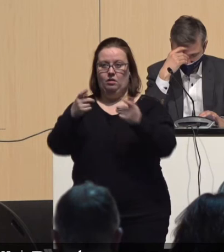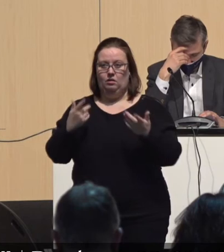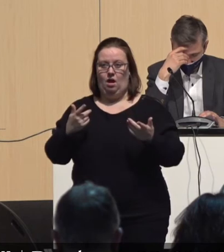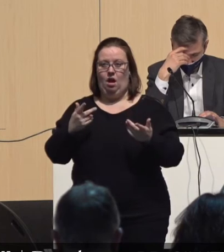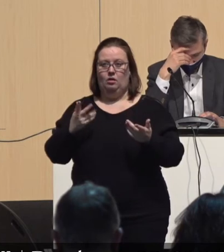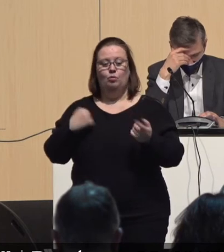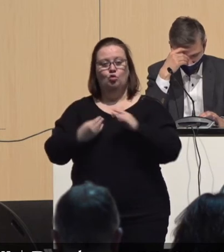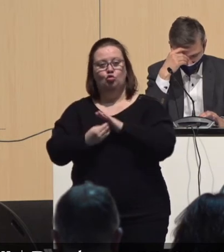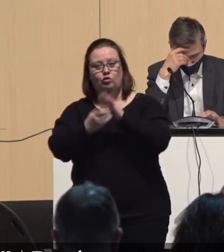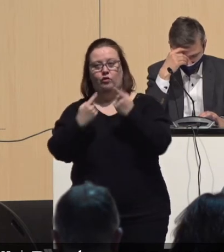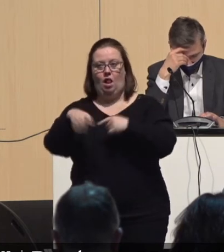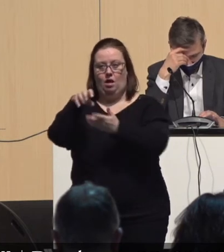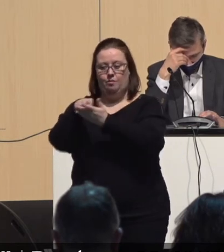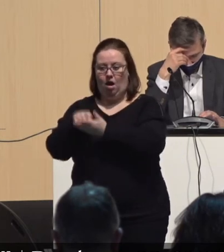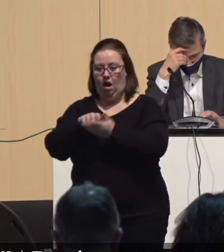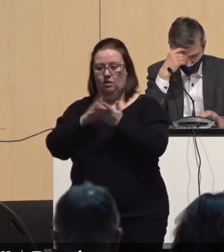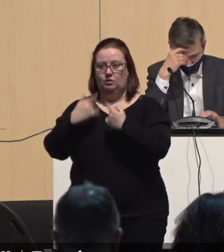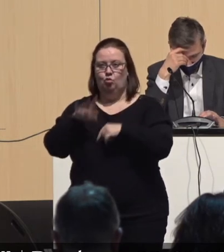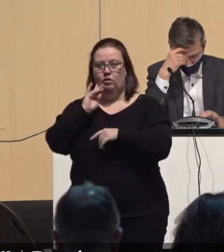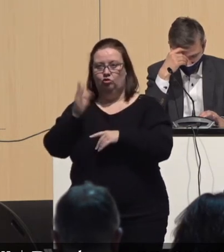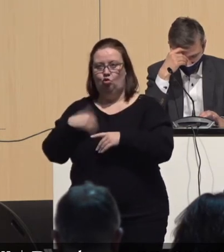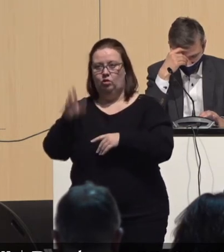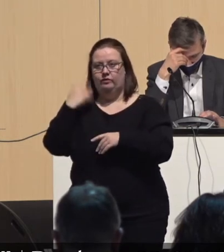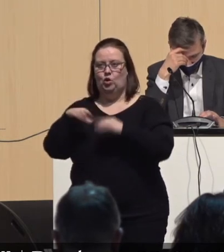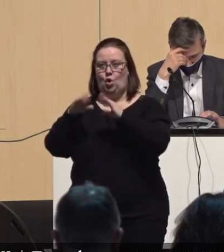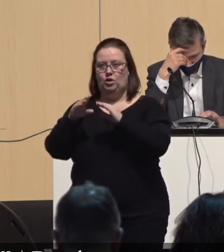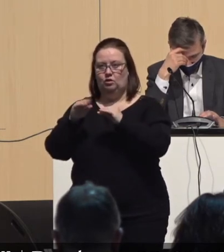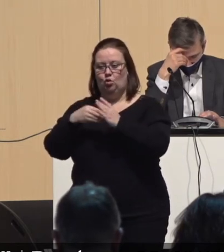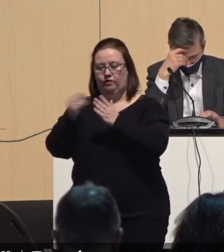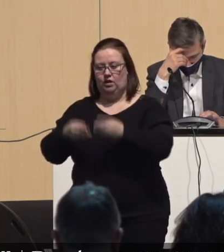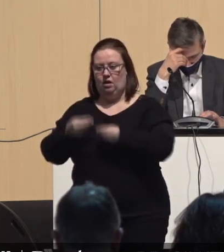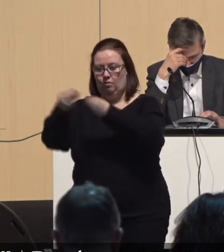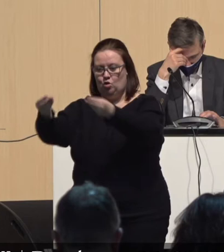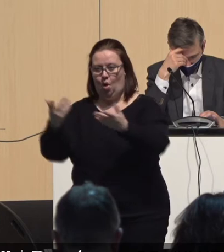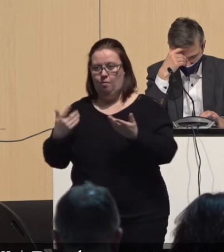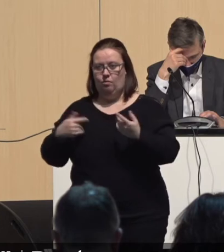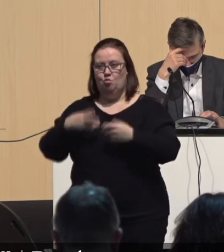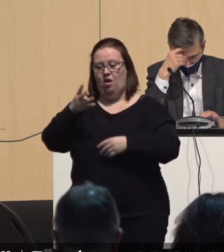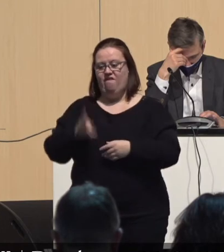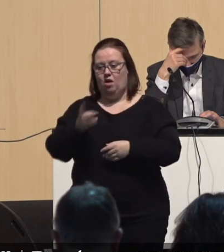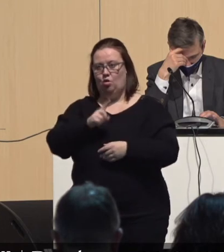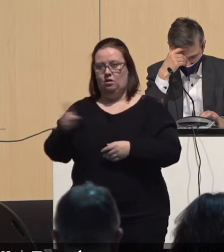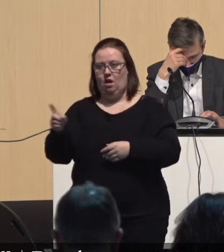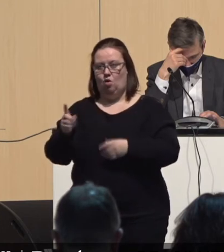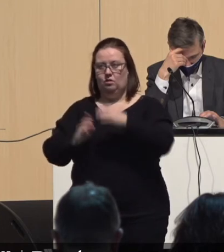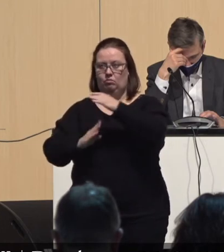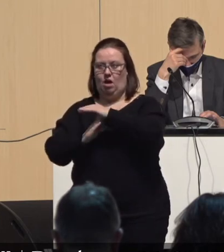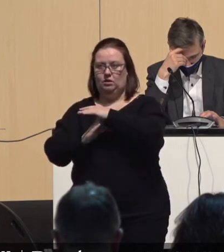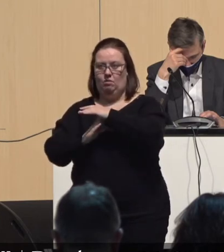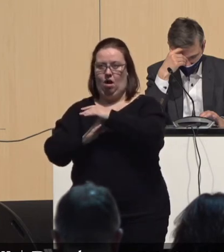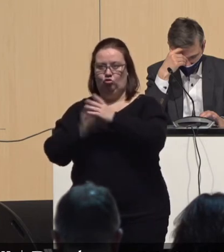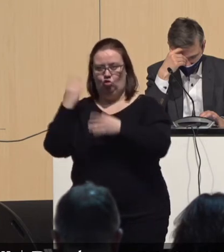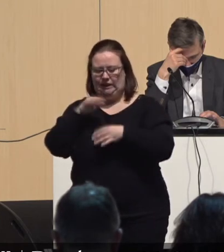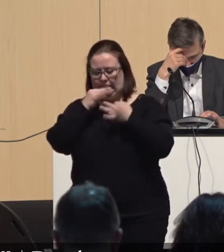die Unterstützung von allen Märkten, die die Stadt mittels Vergabe von Konzessionen betreiben lässt. 400.000 soll es maximal kosten. Wir haben